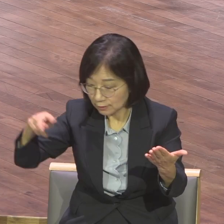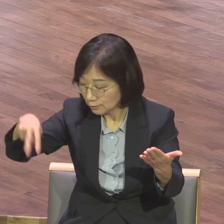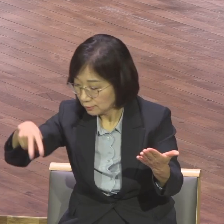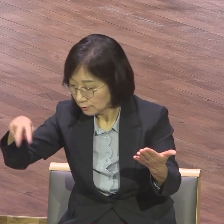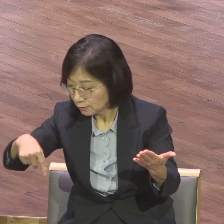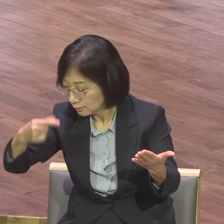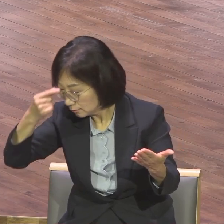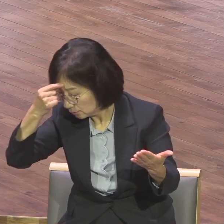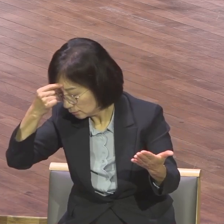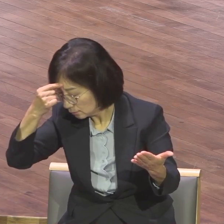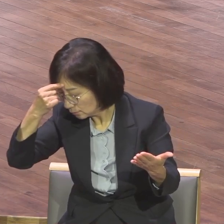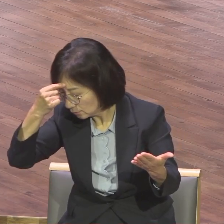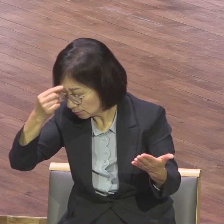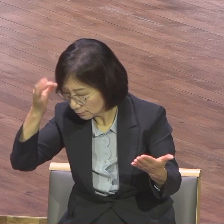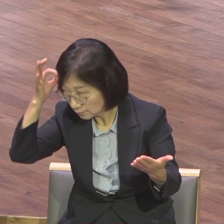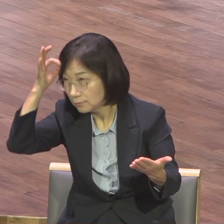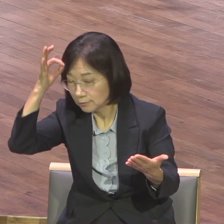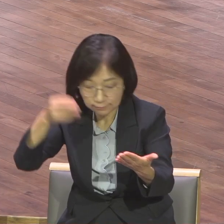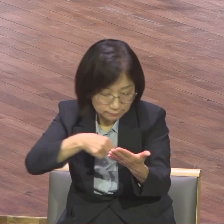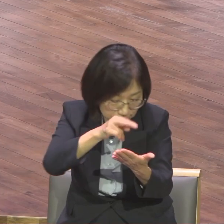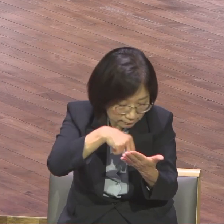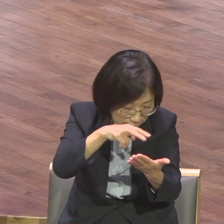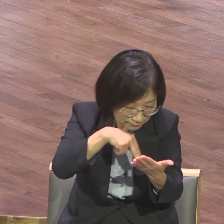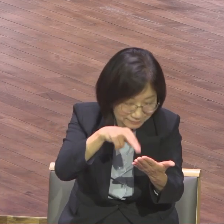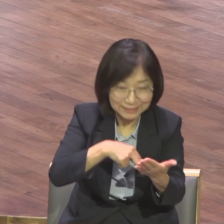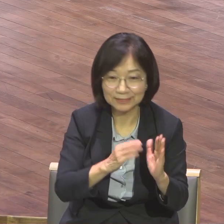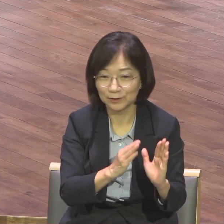탁 정리 쫙.